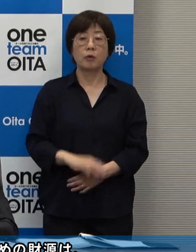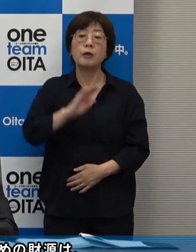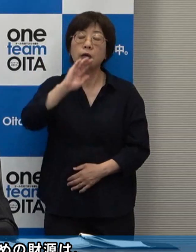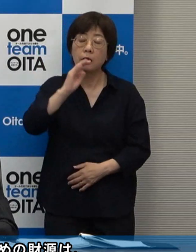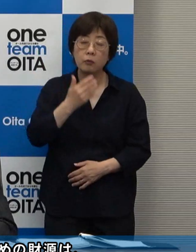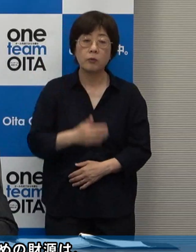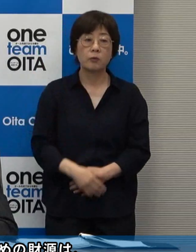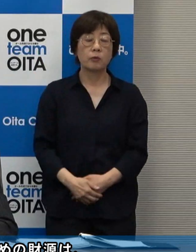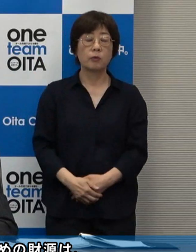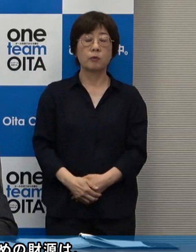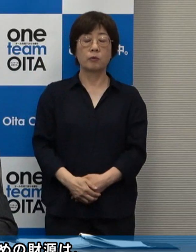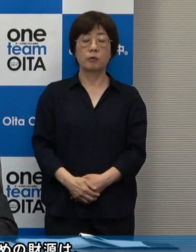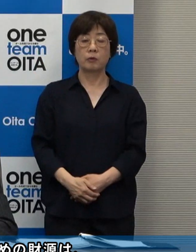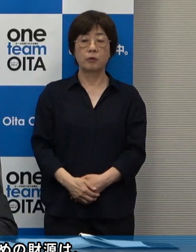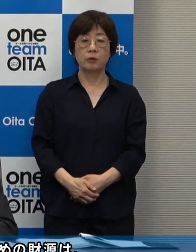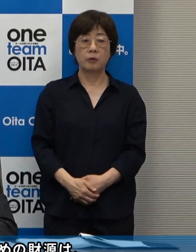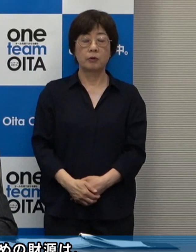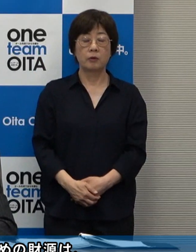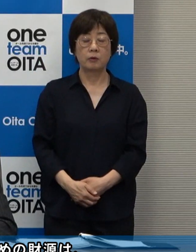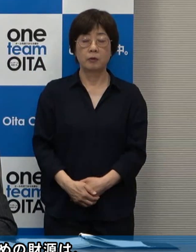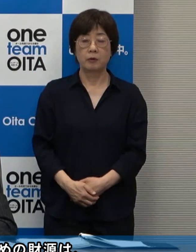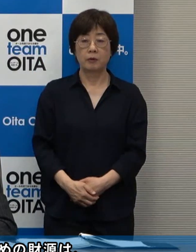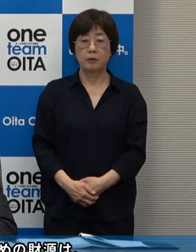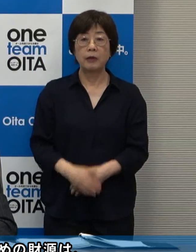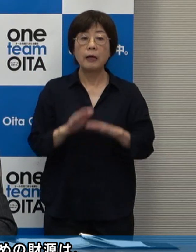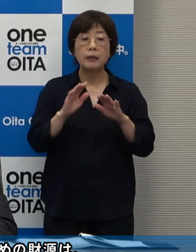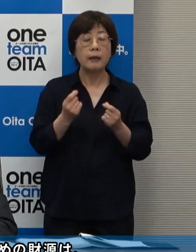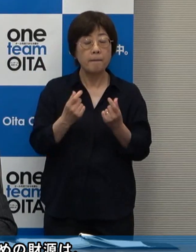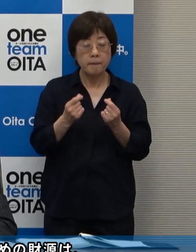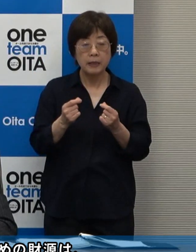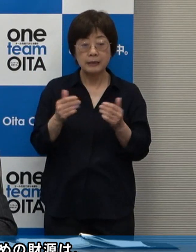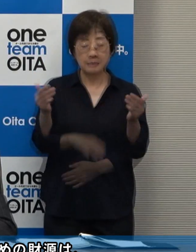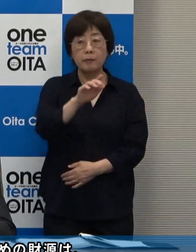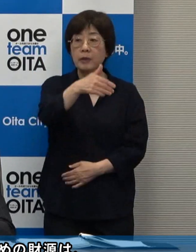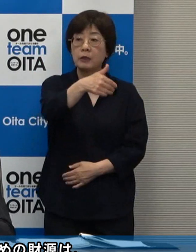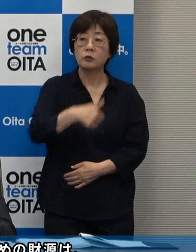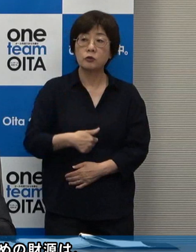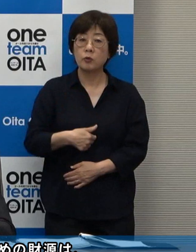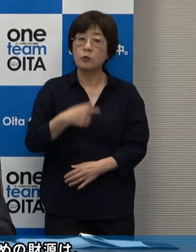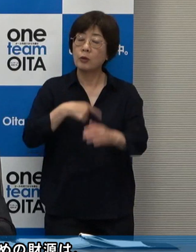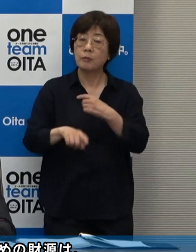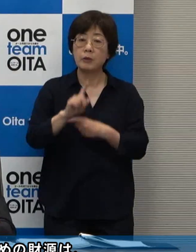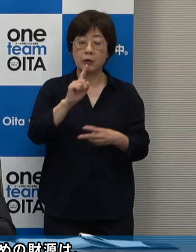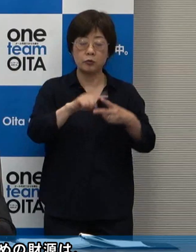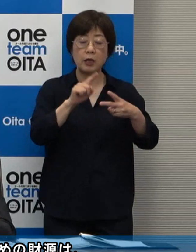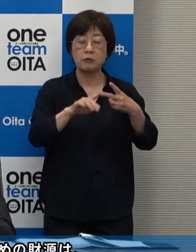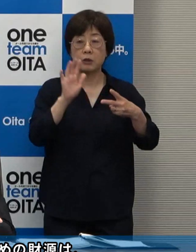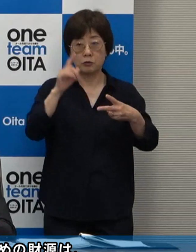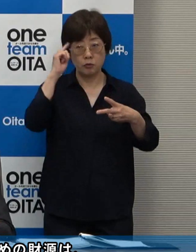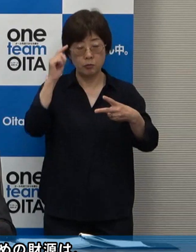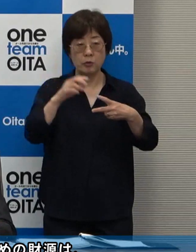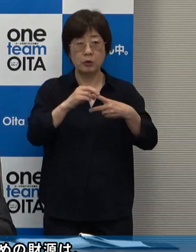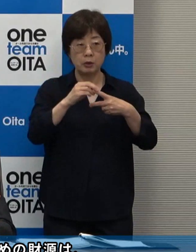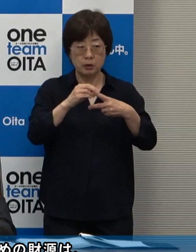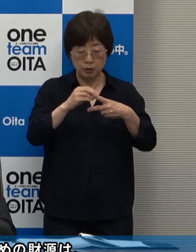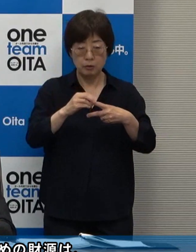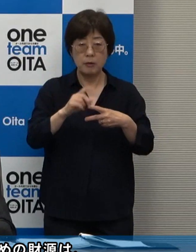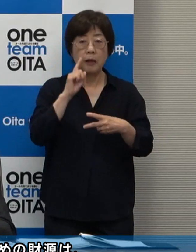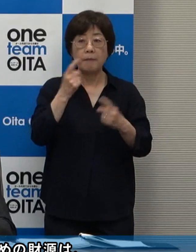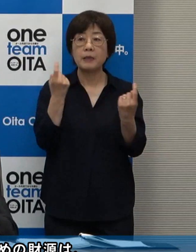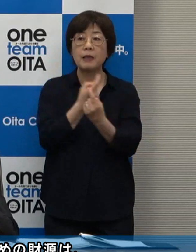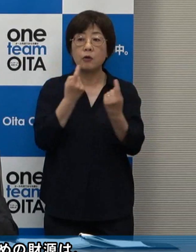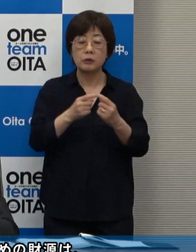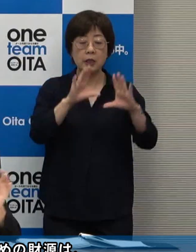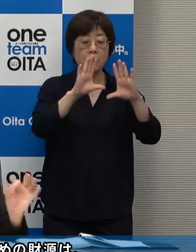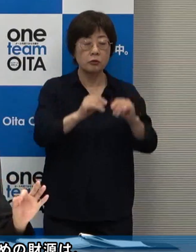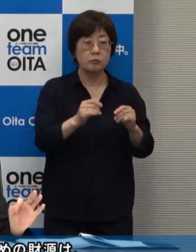いえやっぱり事業の見直しの中でね、見直してスクラップ&ビルド